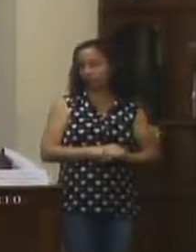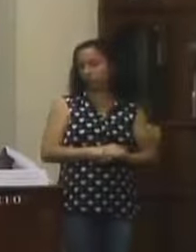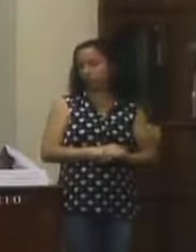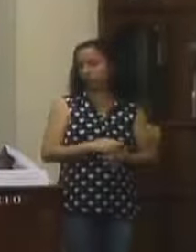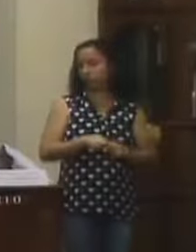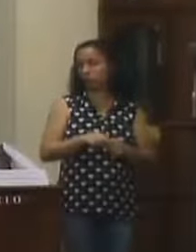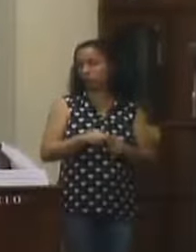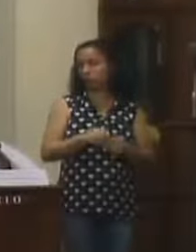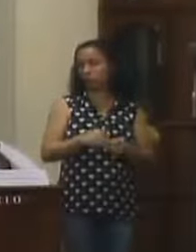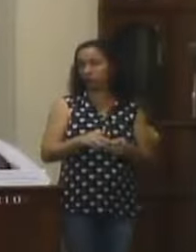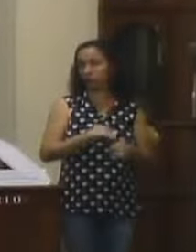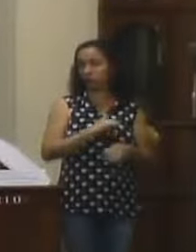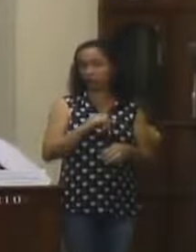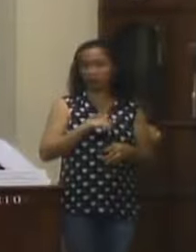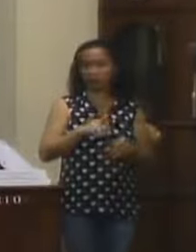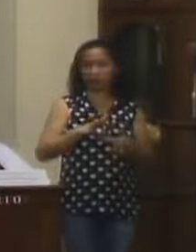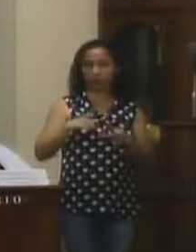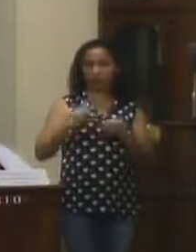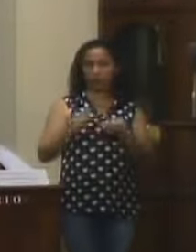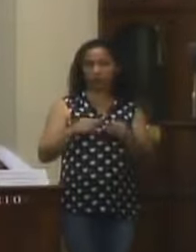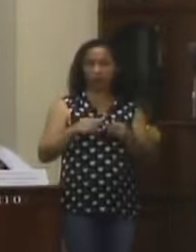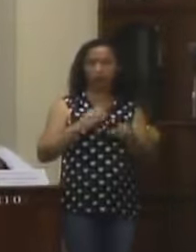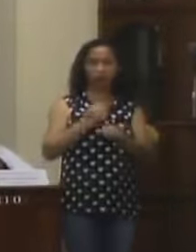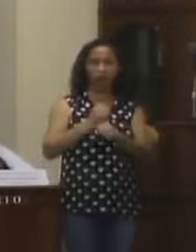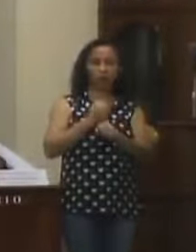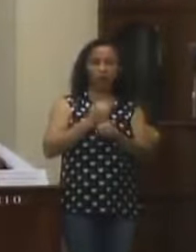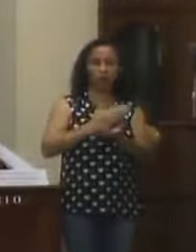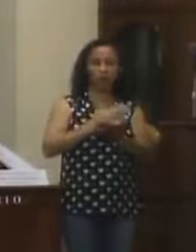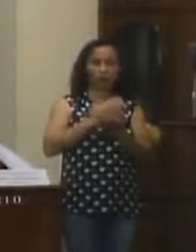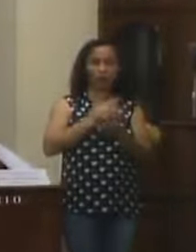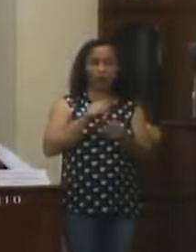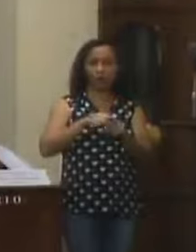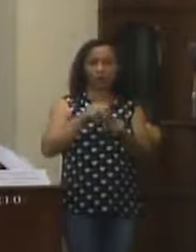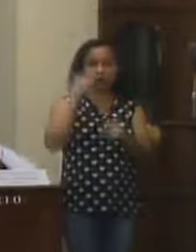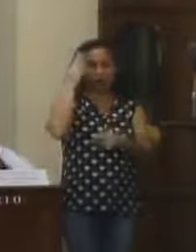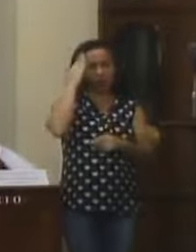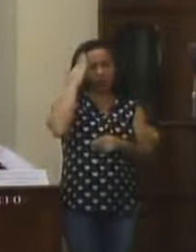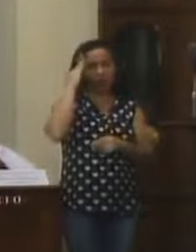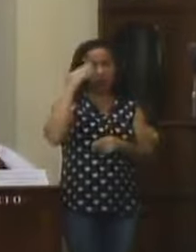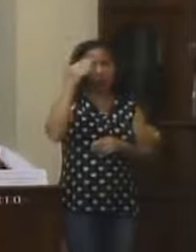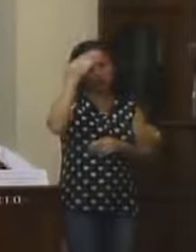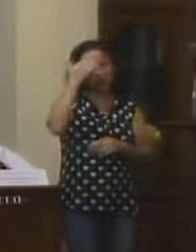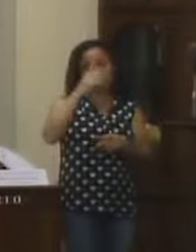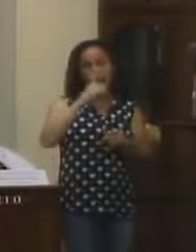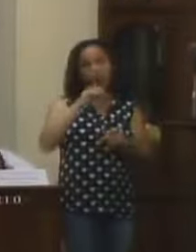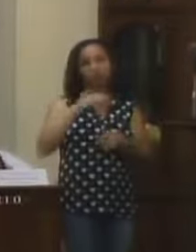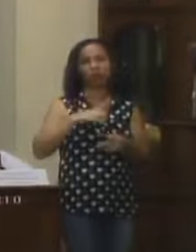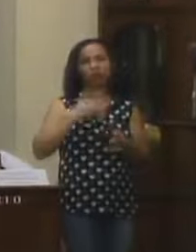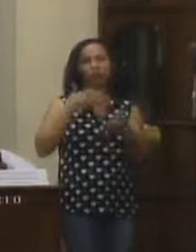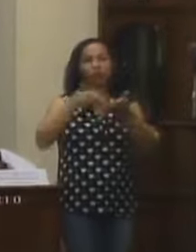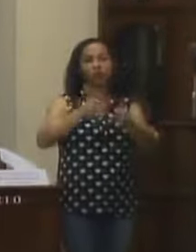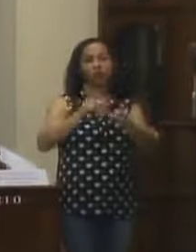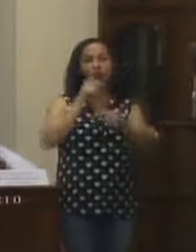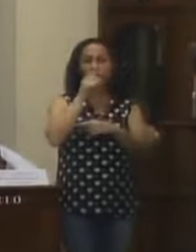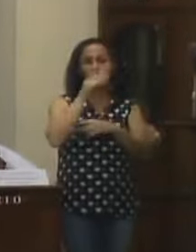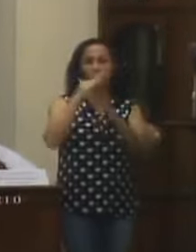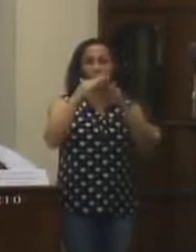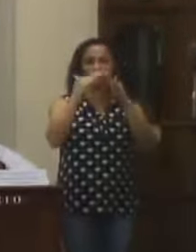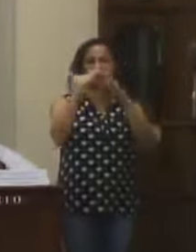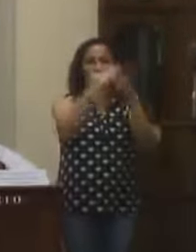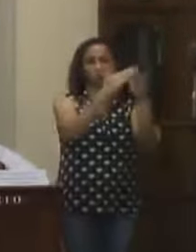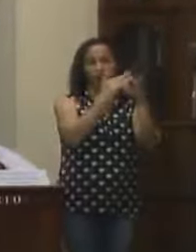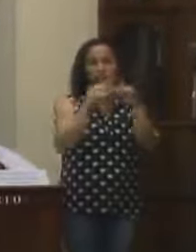Considerando ainda a vontade da população de ver a obra se realizar e ainda da incerteza de que terão suas residências abastecidas com água de boa qualidade, farta, tratada